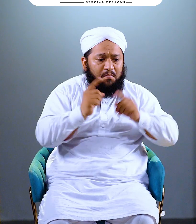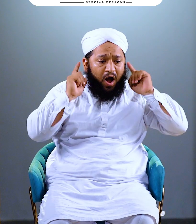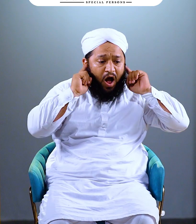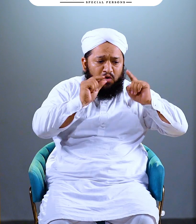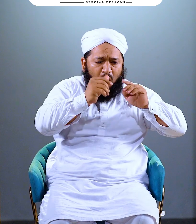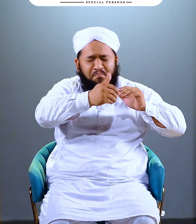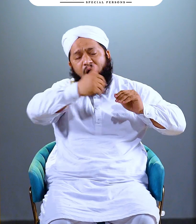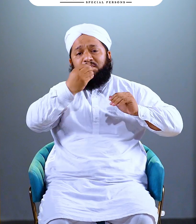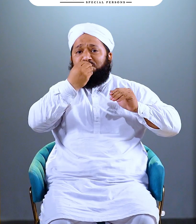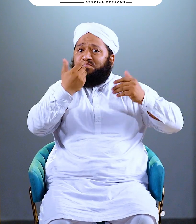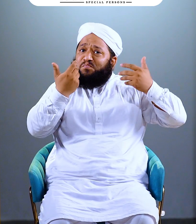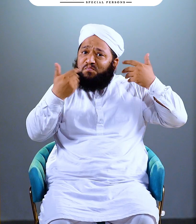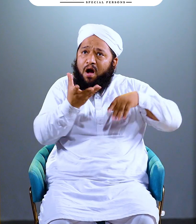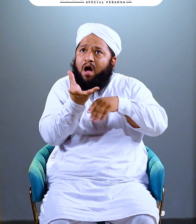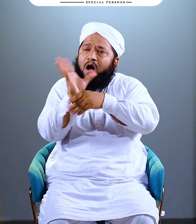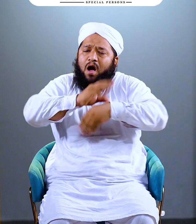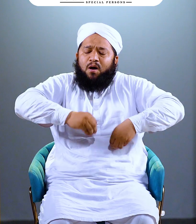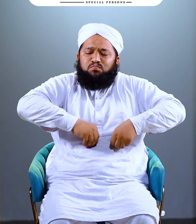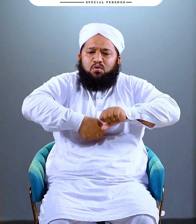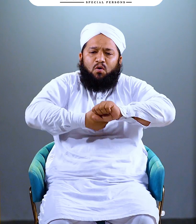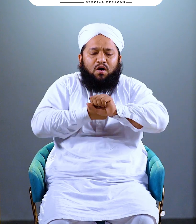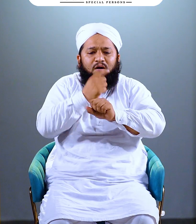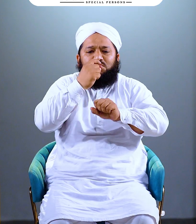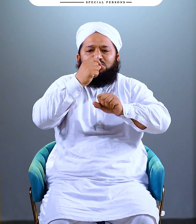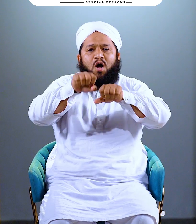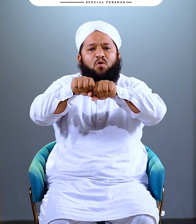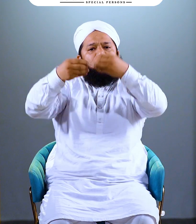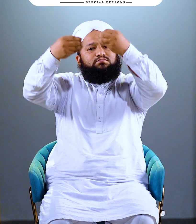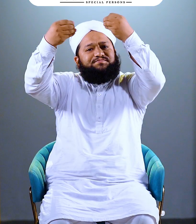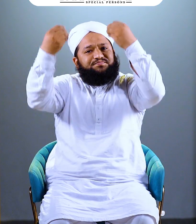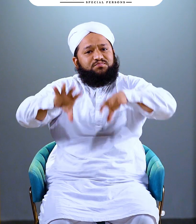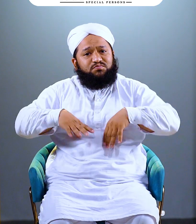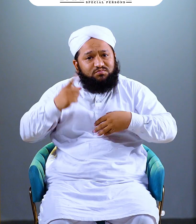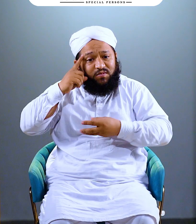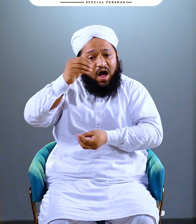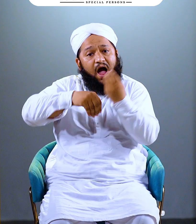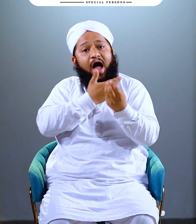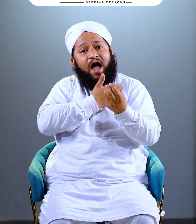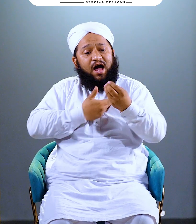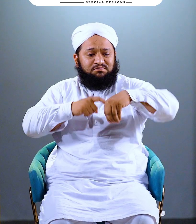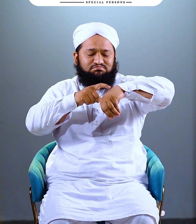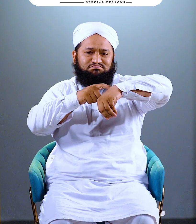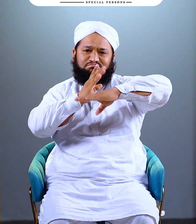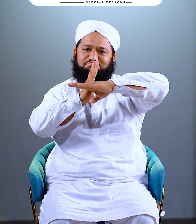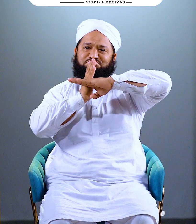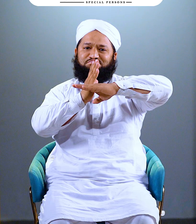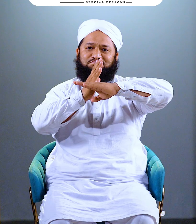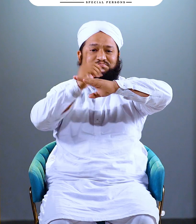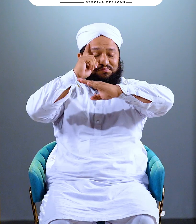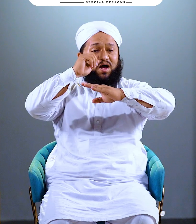کچھ دیر پہلے کر لیں تو سارے دن کی بھوک اور پیاس وہ روزہ نہیں کہلائے گا۔ حج، ایک خاص وقت میں